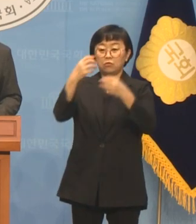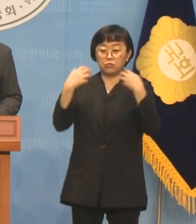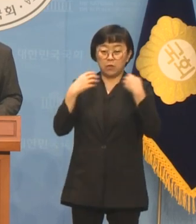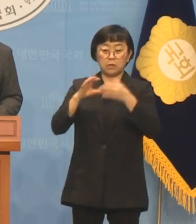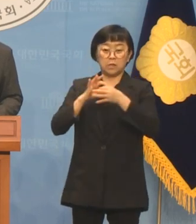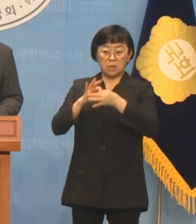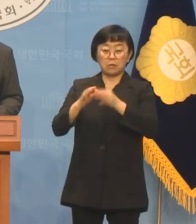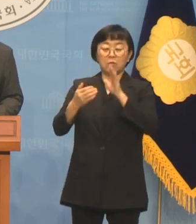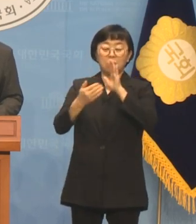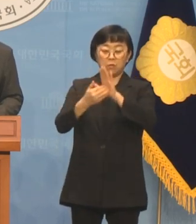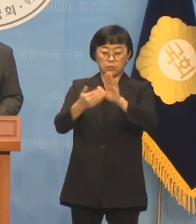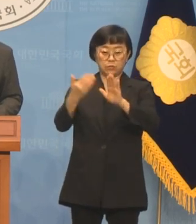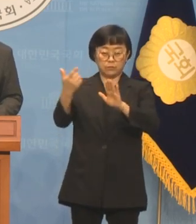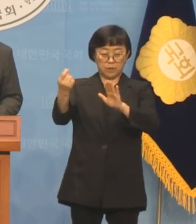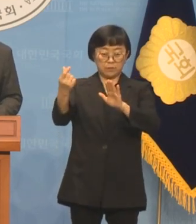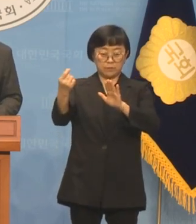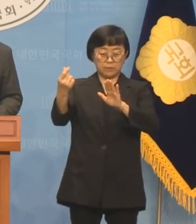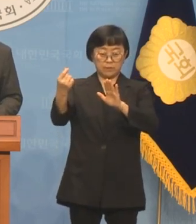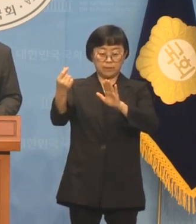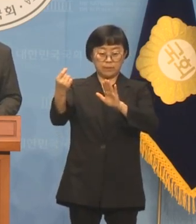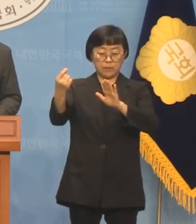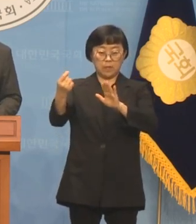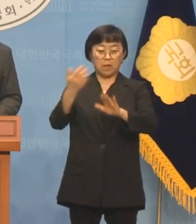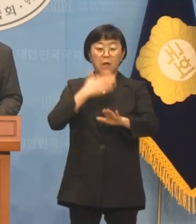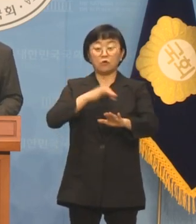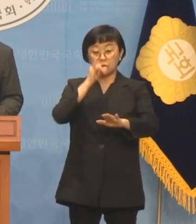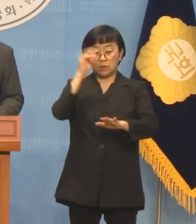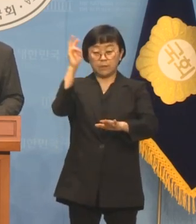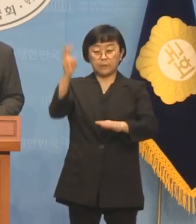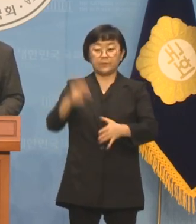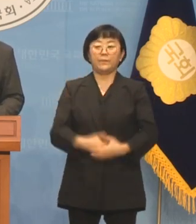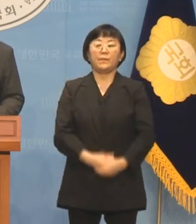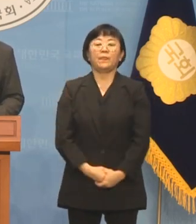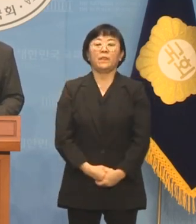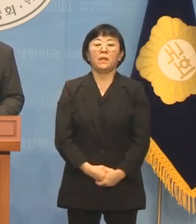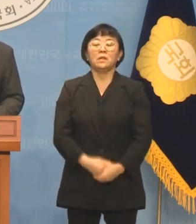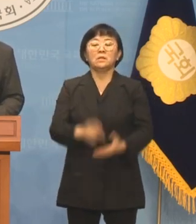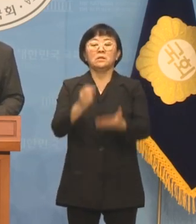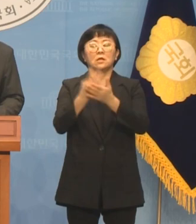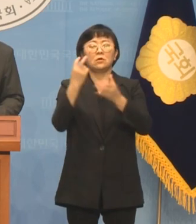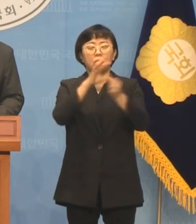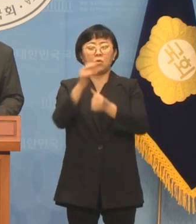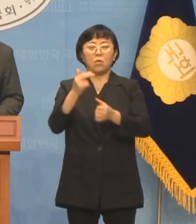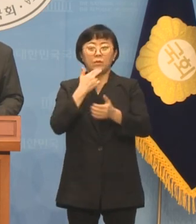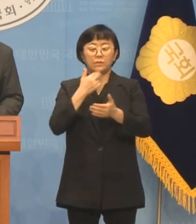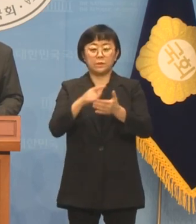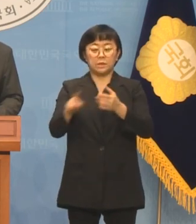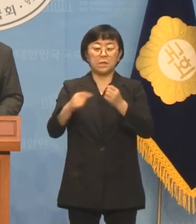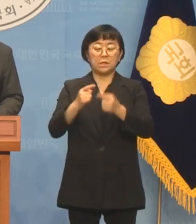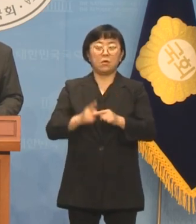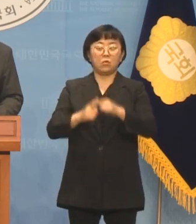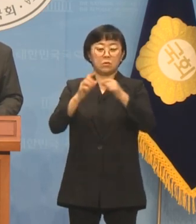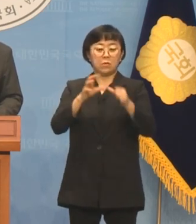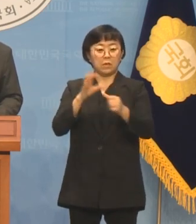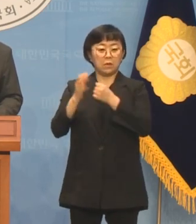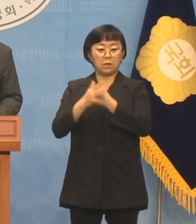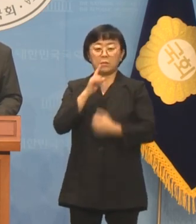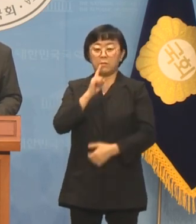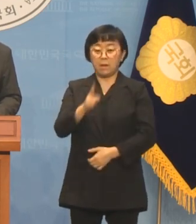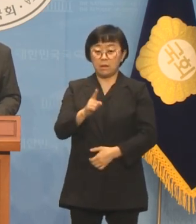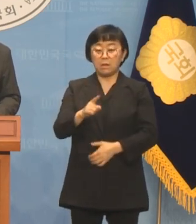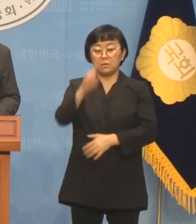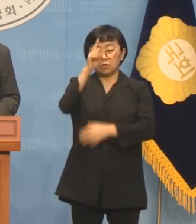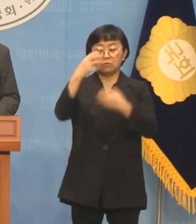의해 거부당한 것을 잘 알고 있을 것입니다. 제도 보호 없이 피해 간호사 활용을 언급하는 것은